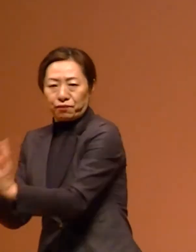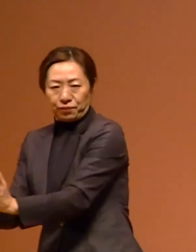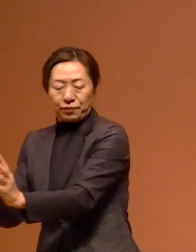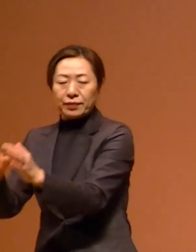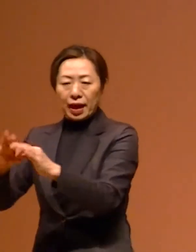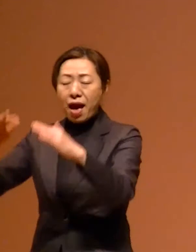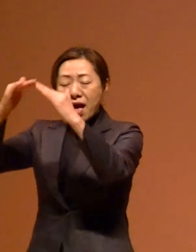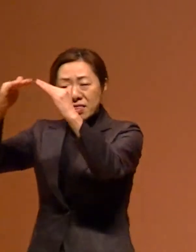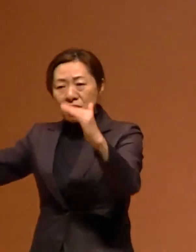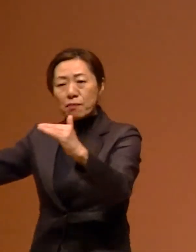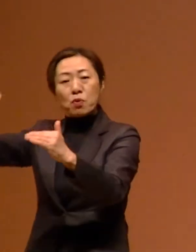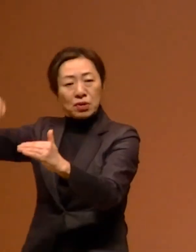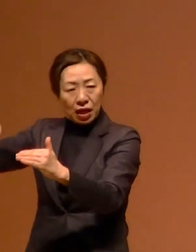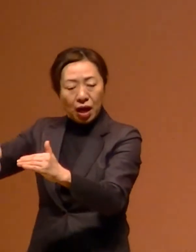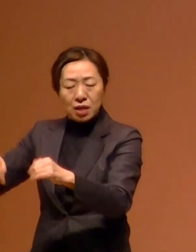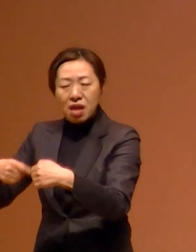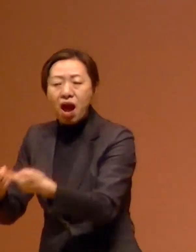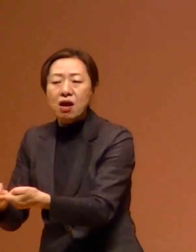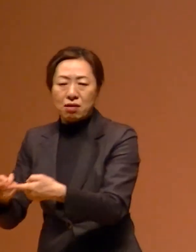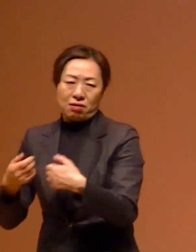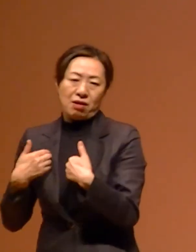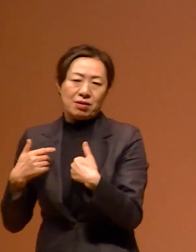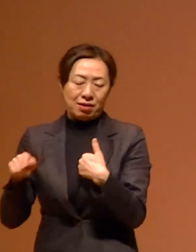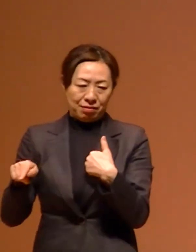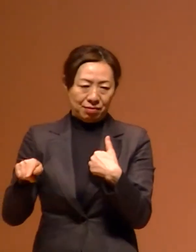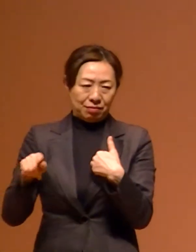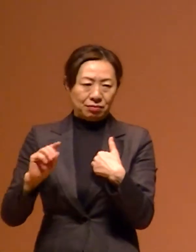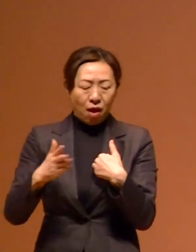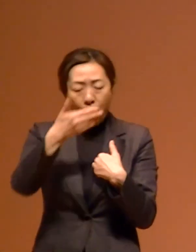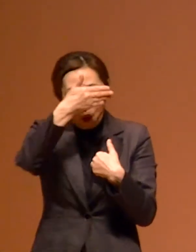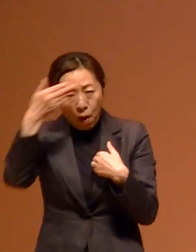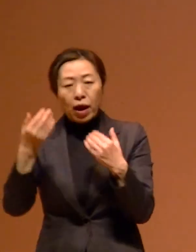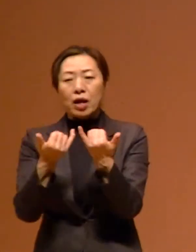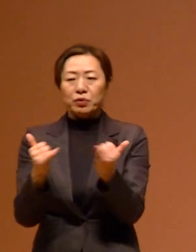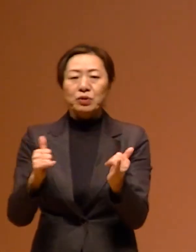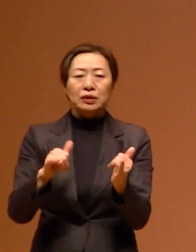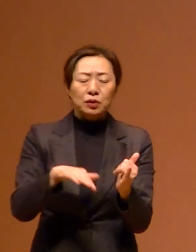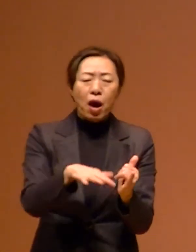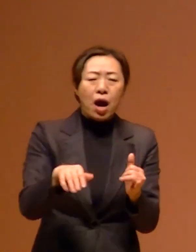物の中で入るスペースってもうないですよね。だから若い人たちは、